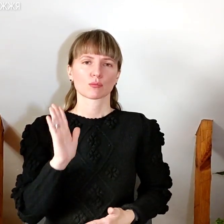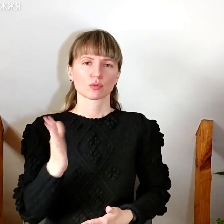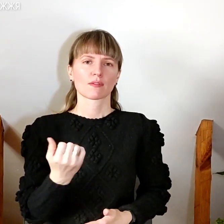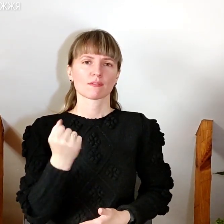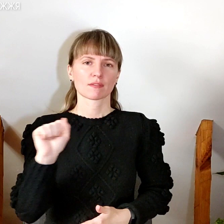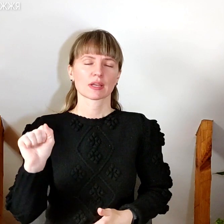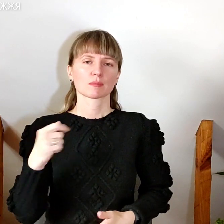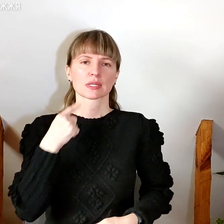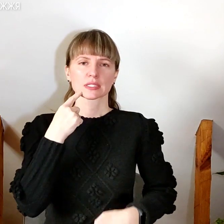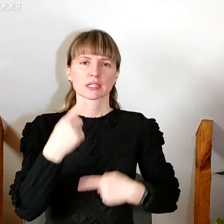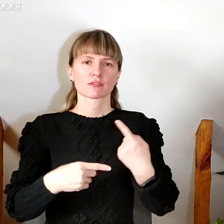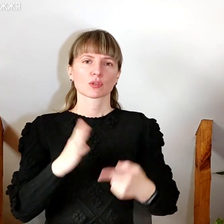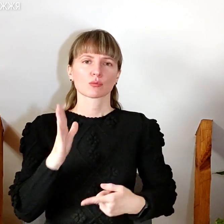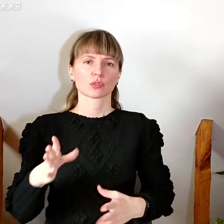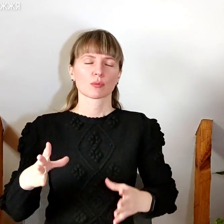ми завжди будемо з вами.